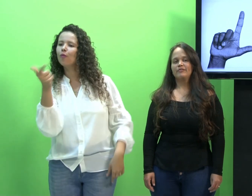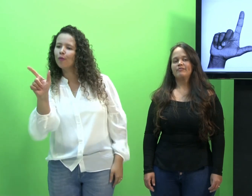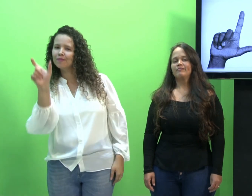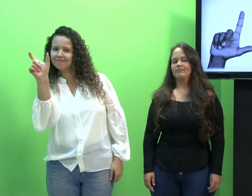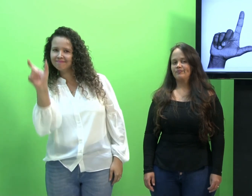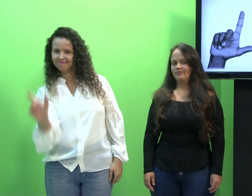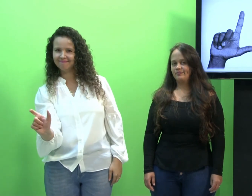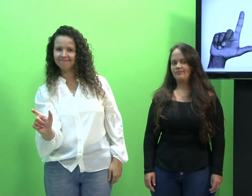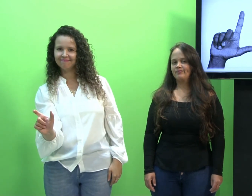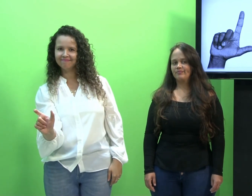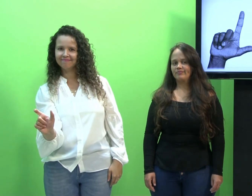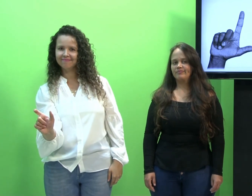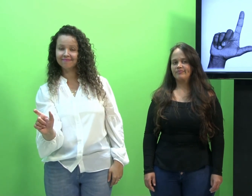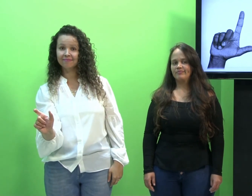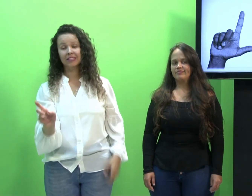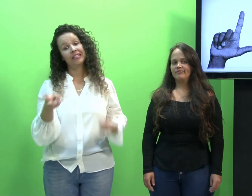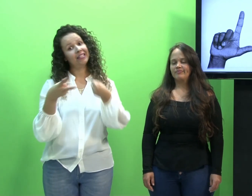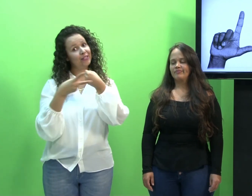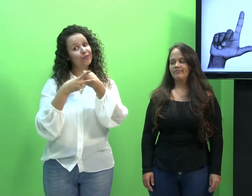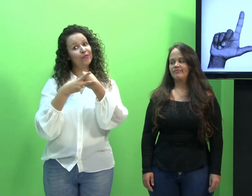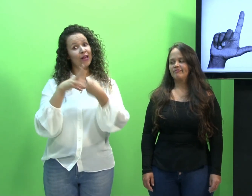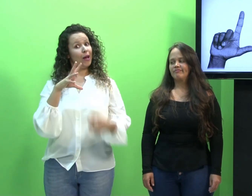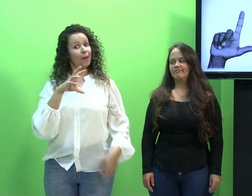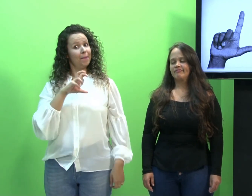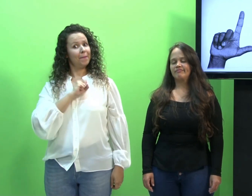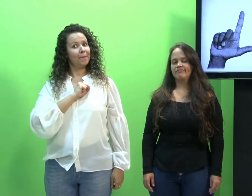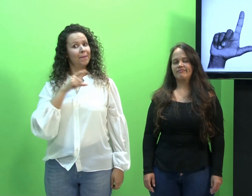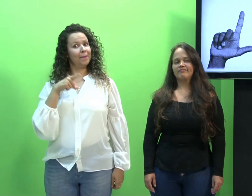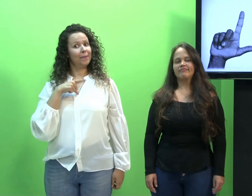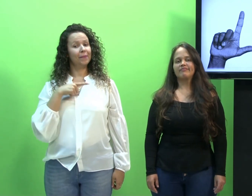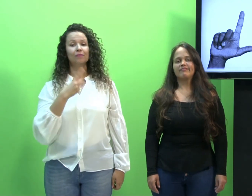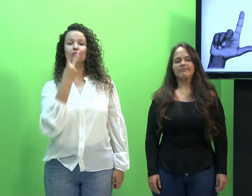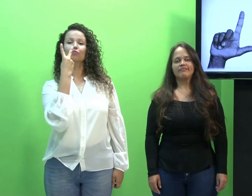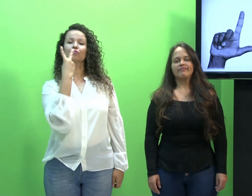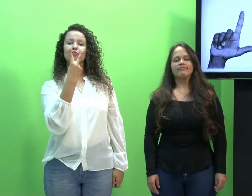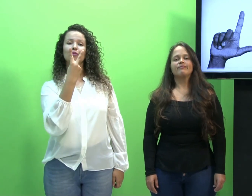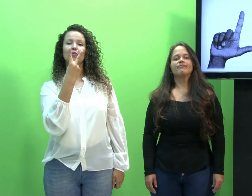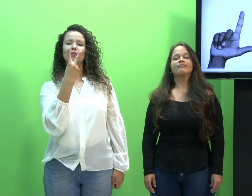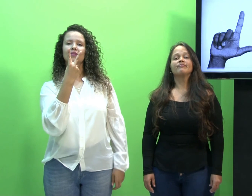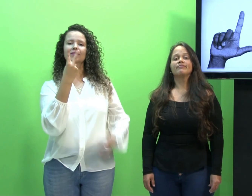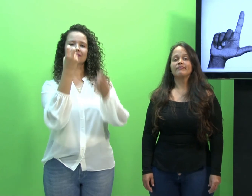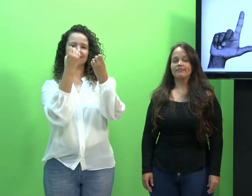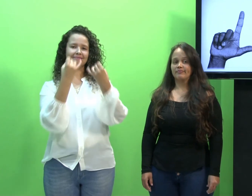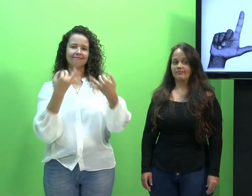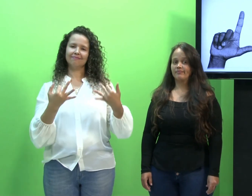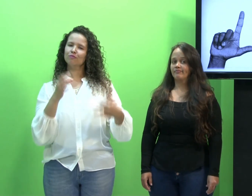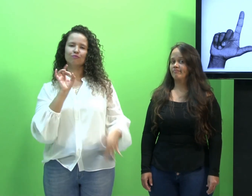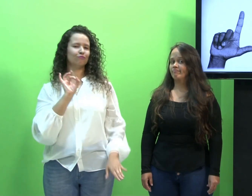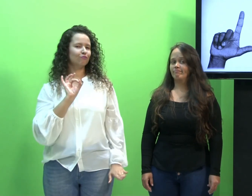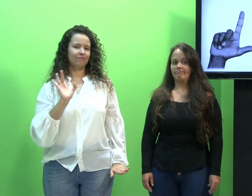pessoa. E o verbo amar apresenta dois argumentos, e apenas isso.